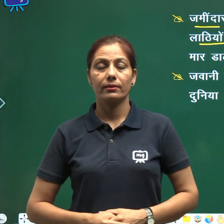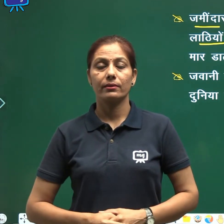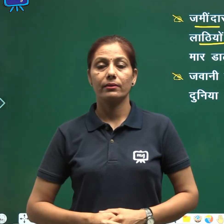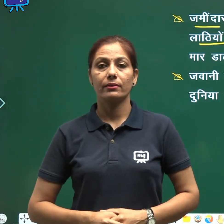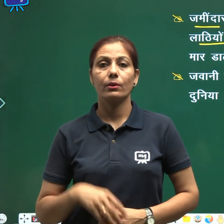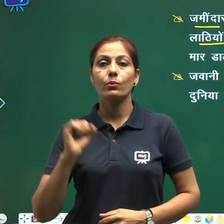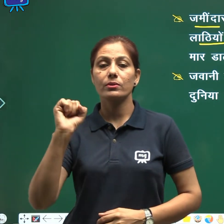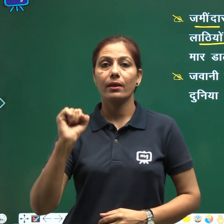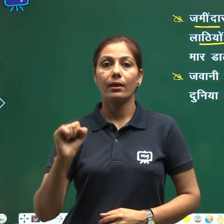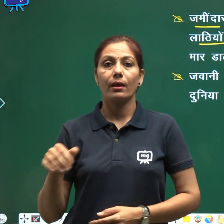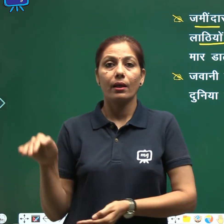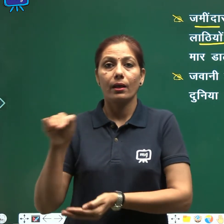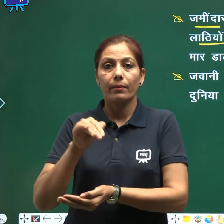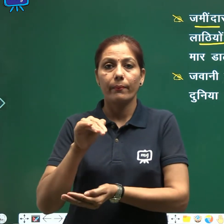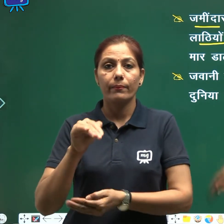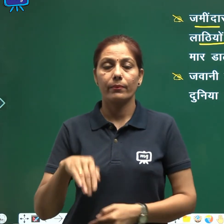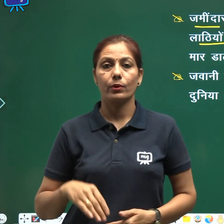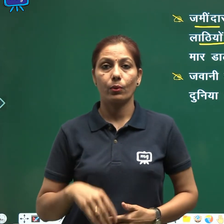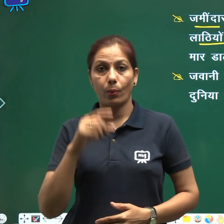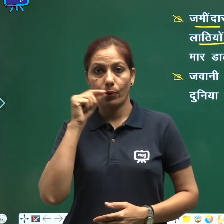उसके बेटे को